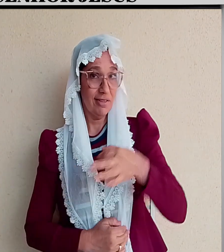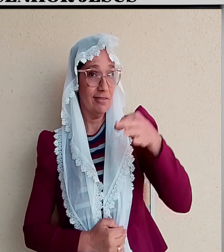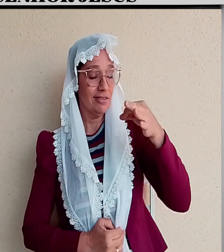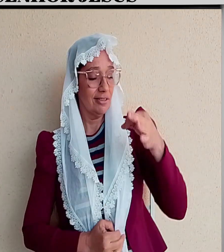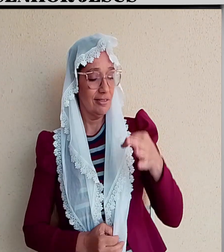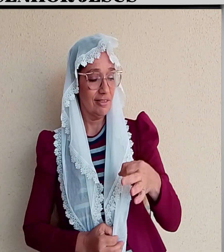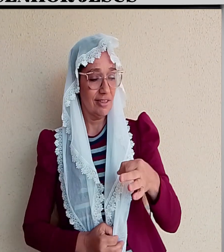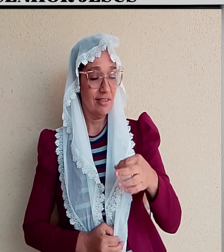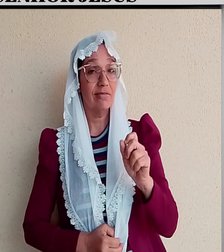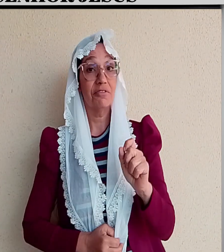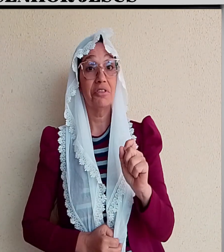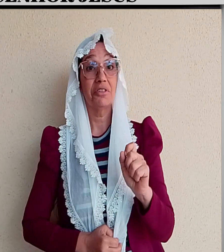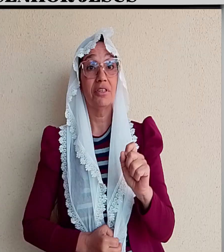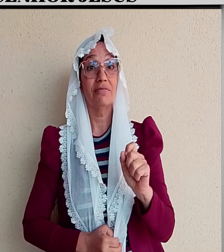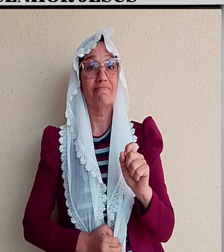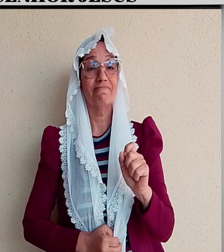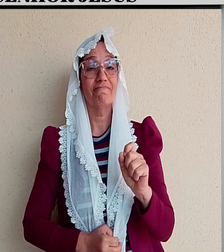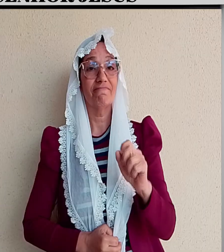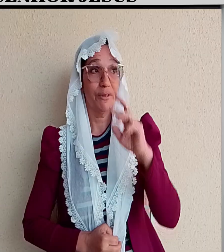está conosco.